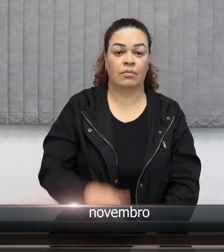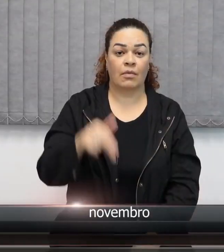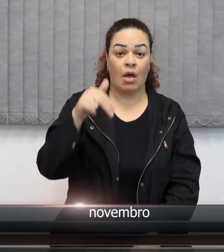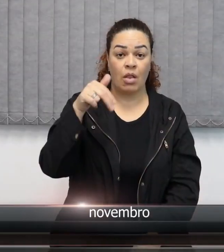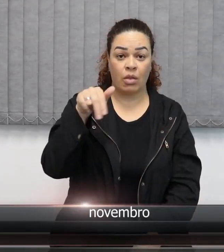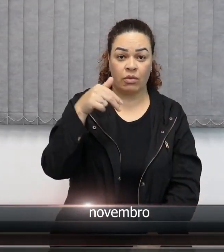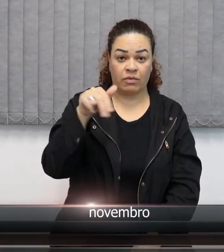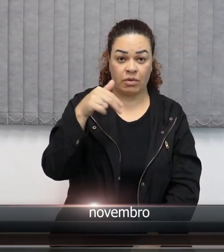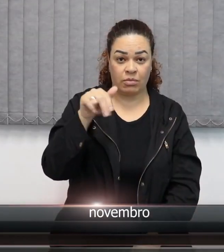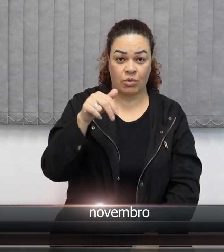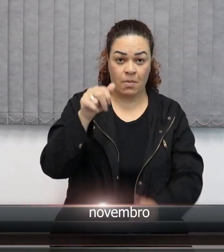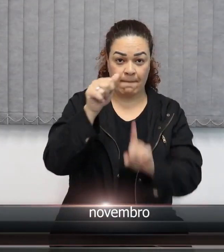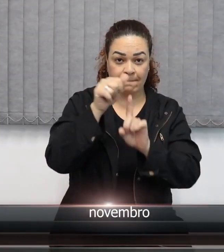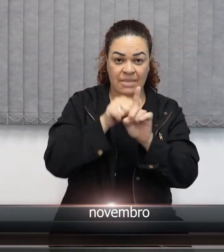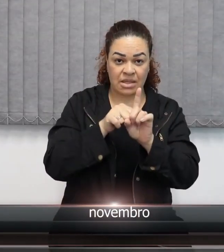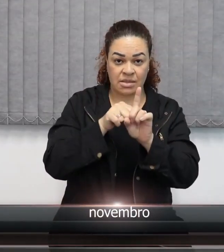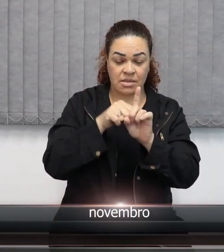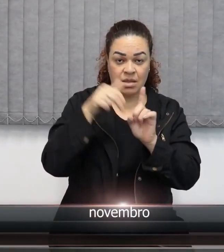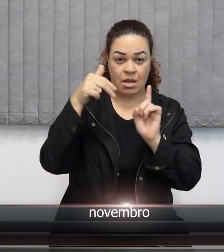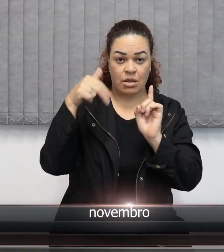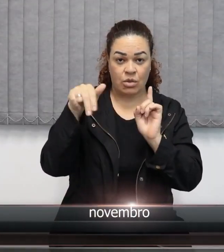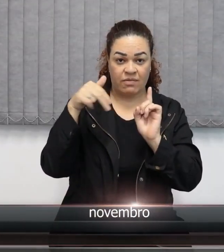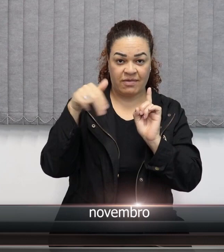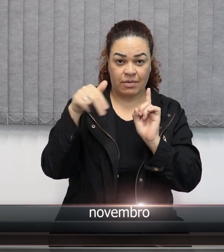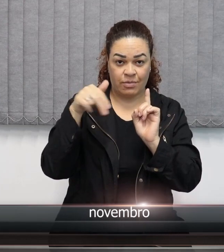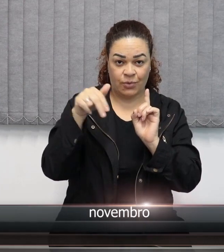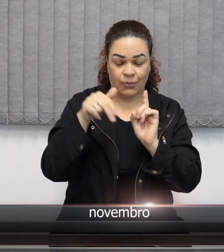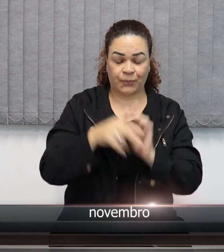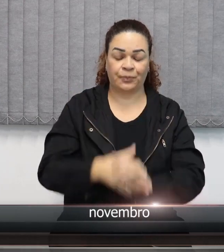novembro, mês de novembro,